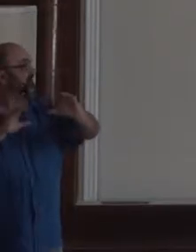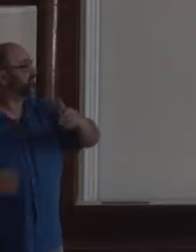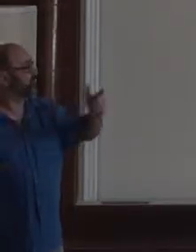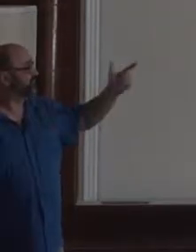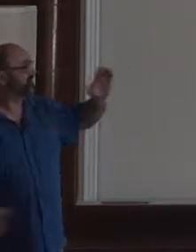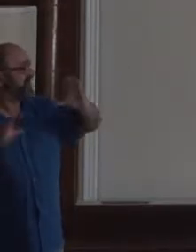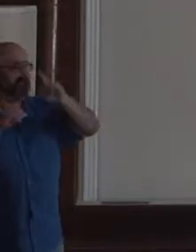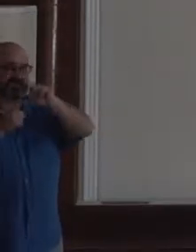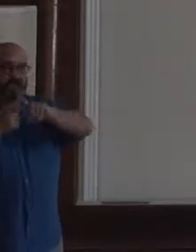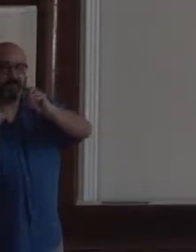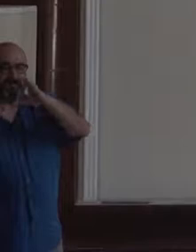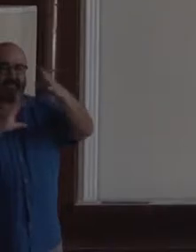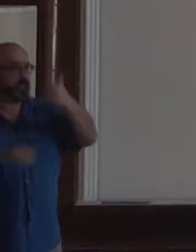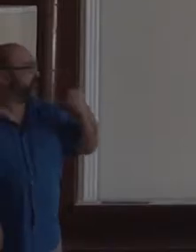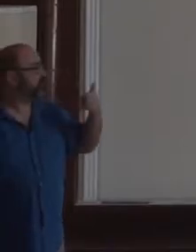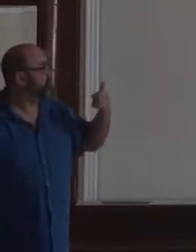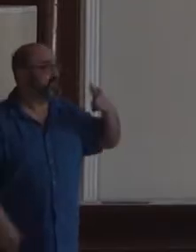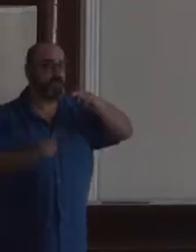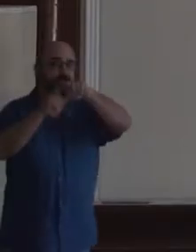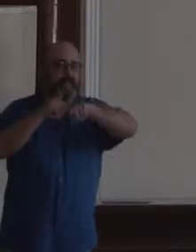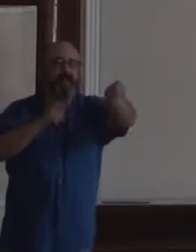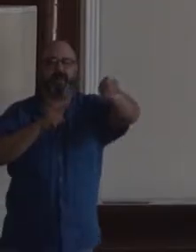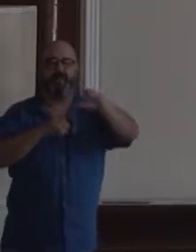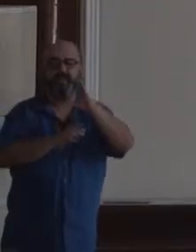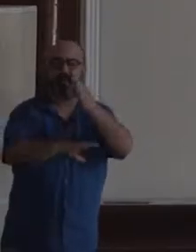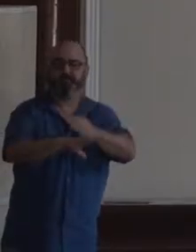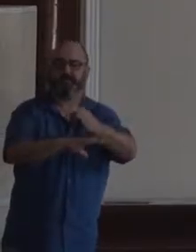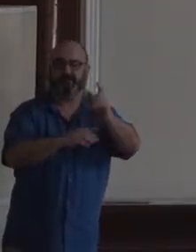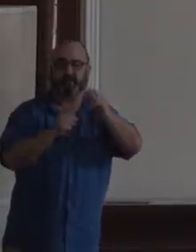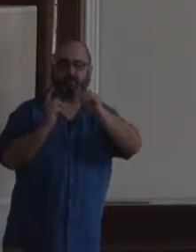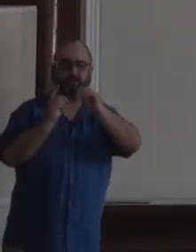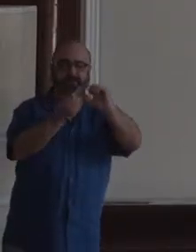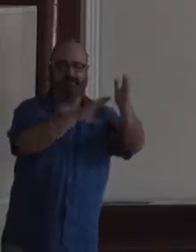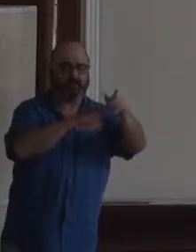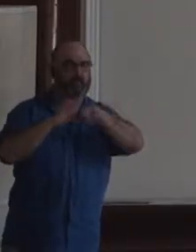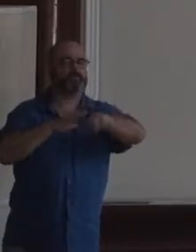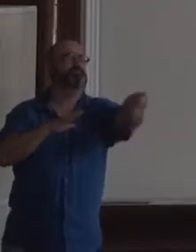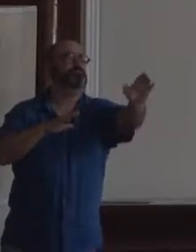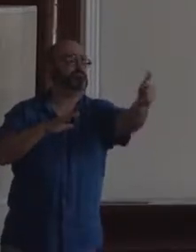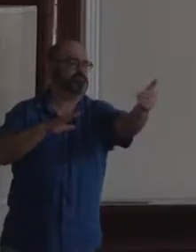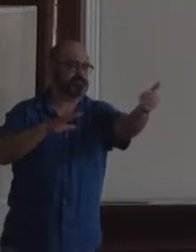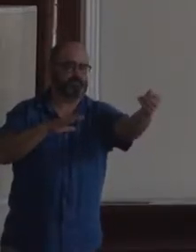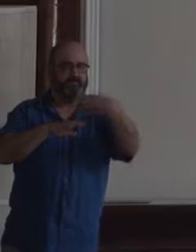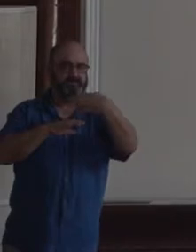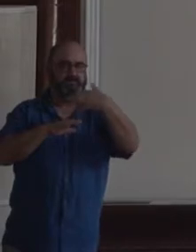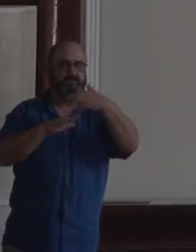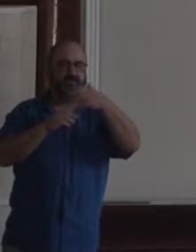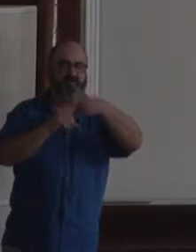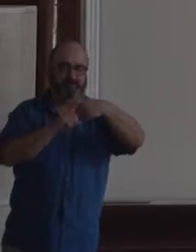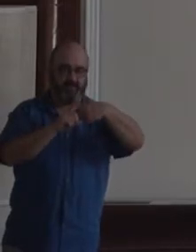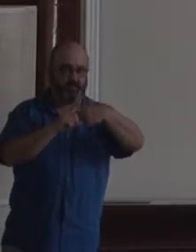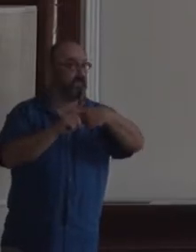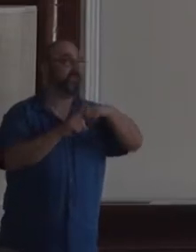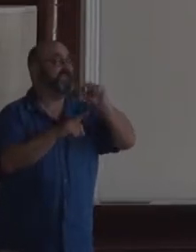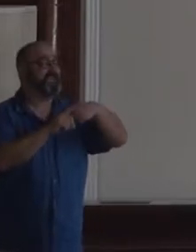de météo. Elle va appeler une API de météo quelque part, elle va demander la température, et puis si la